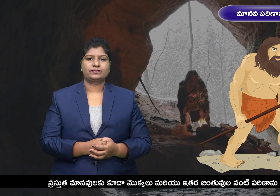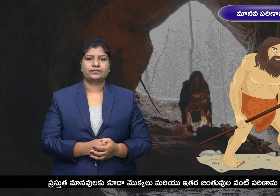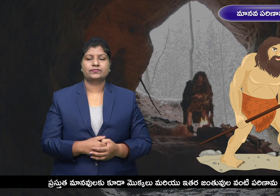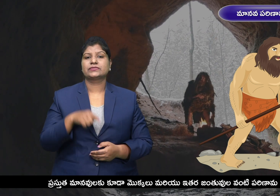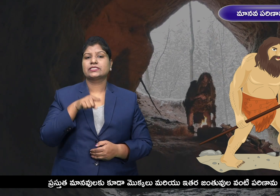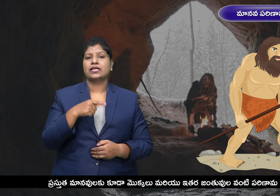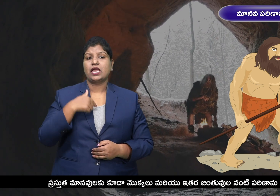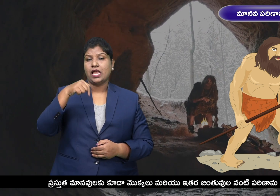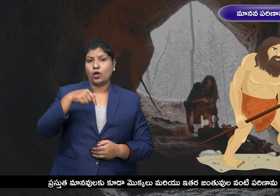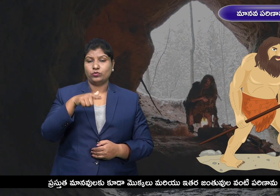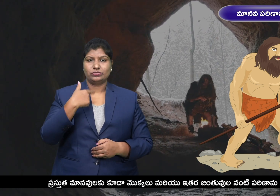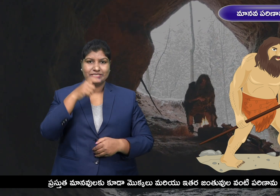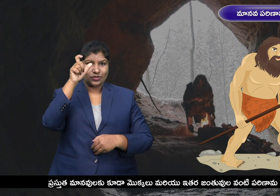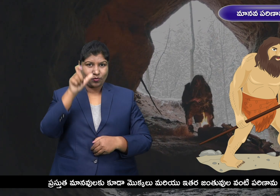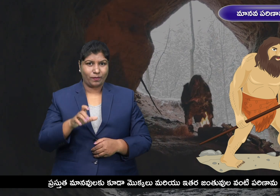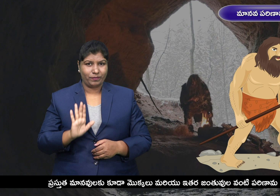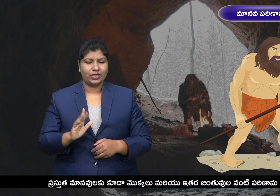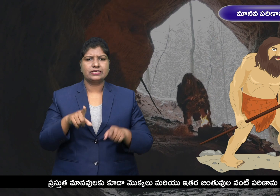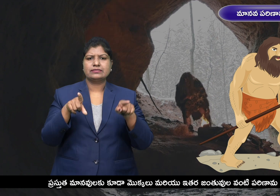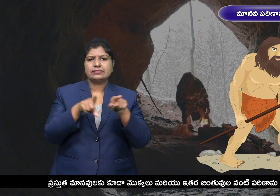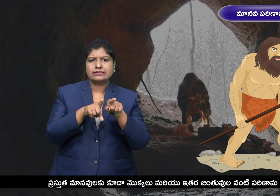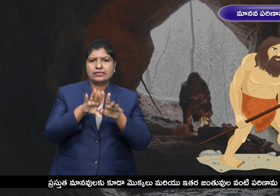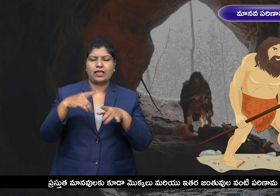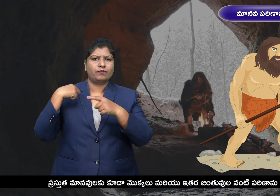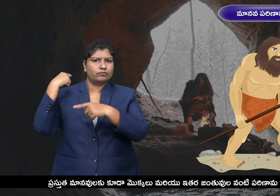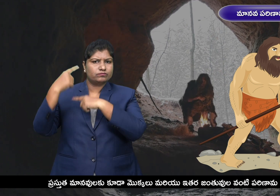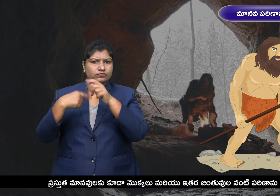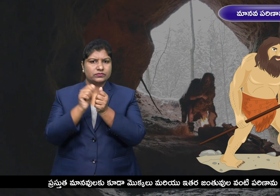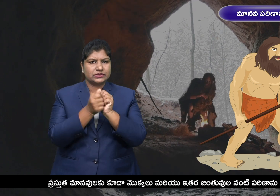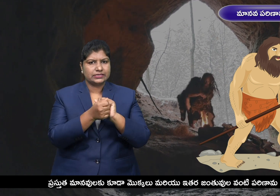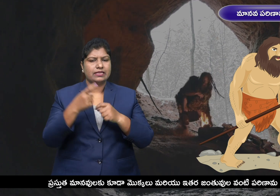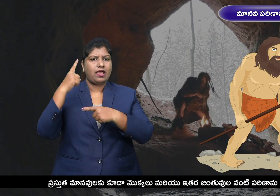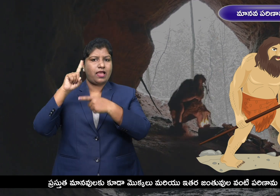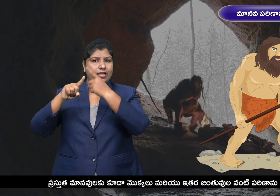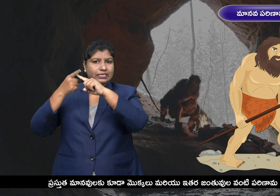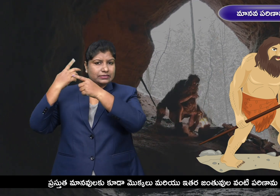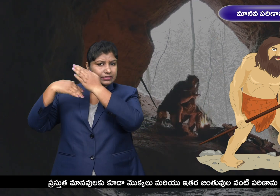ప్రస్తుత మానవులకు కూడా మొక్కలు మరియు ఇతర జంతువుల వంటి పరిణామ చరిత్ర ఉంది.